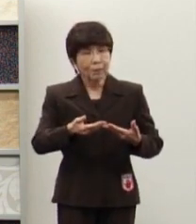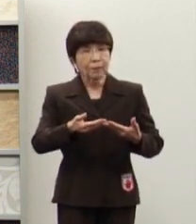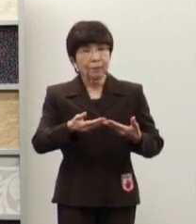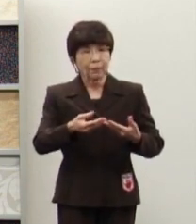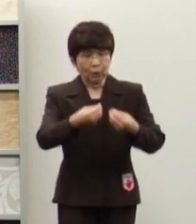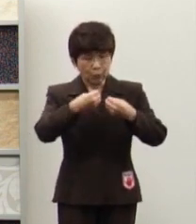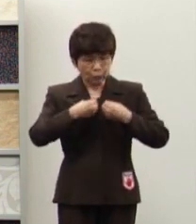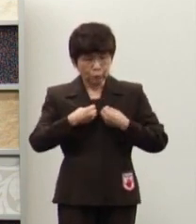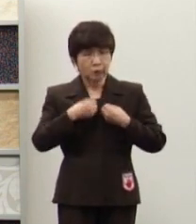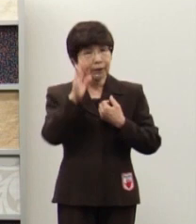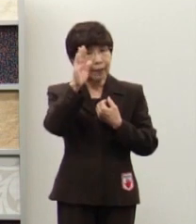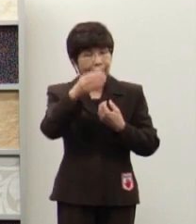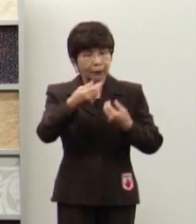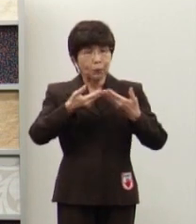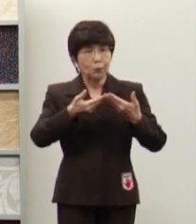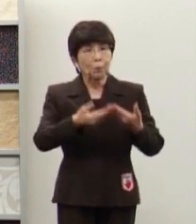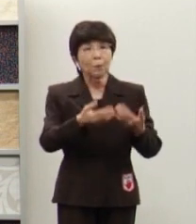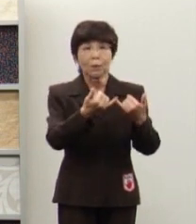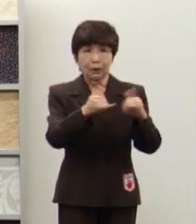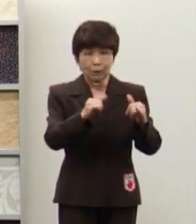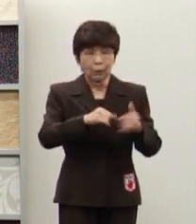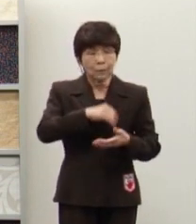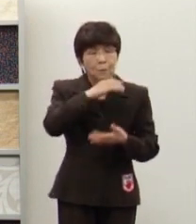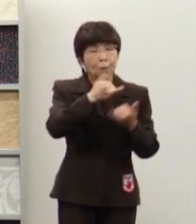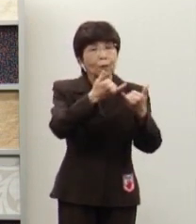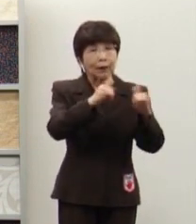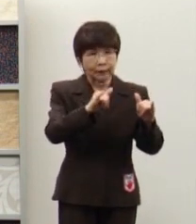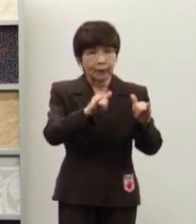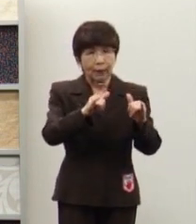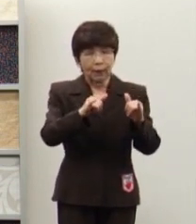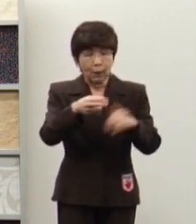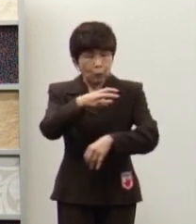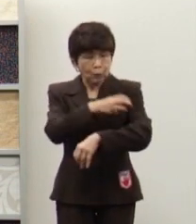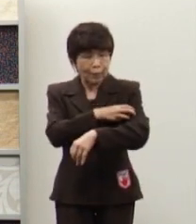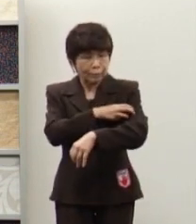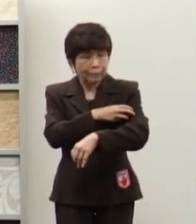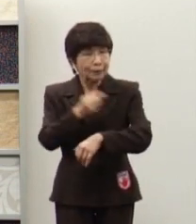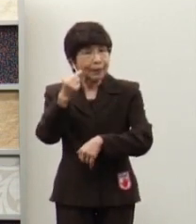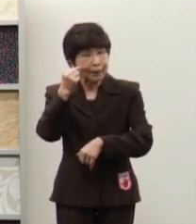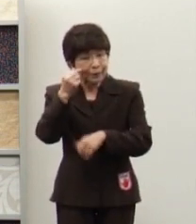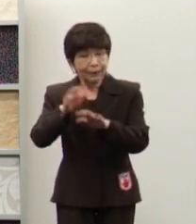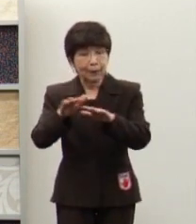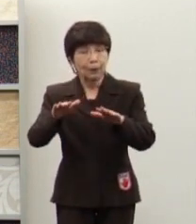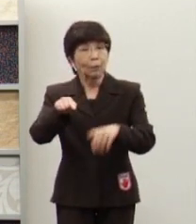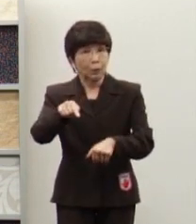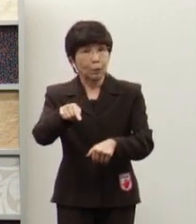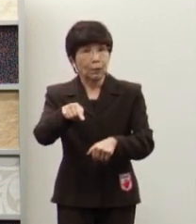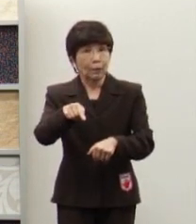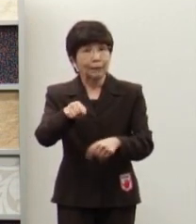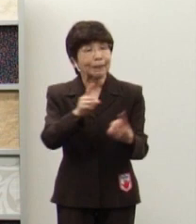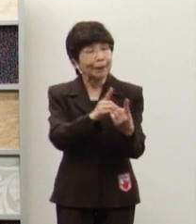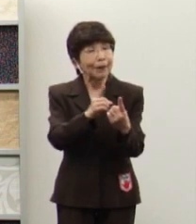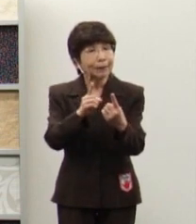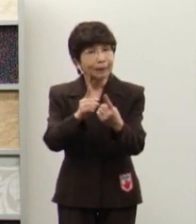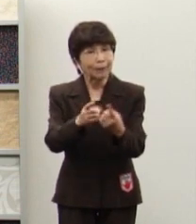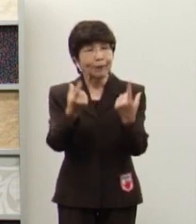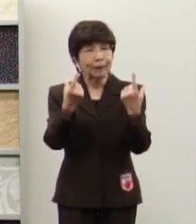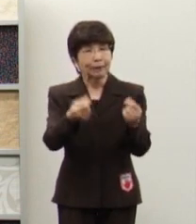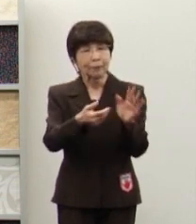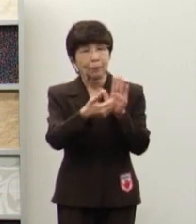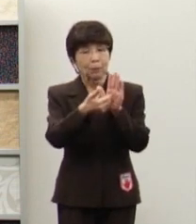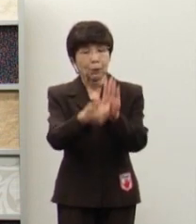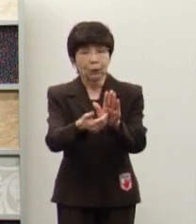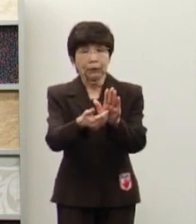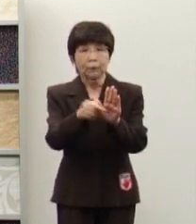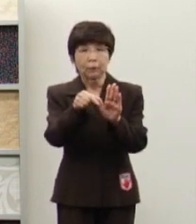や、ワクチンを打てない子どもたちを守るためには、引き続き、基本的な感染防止対策を怠ることはできません。